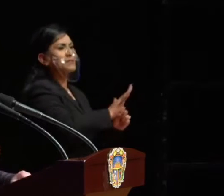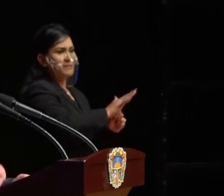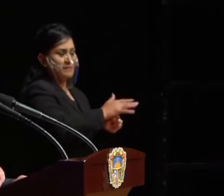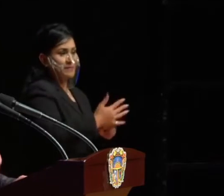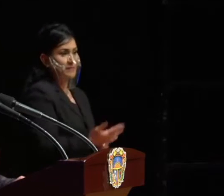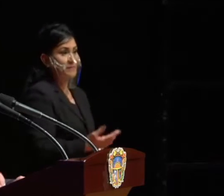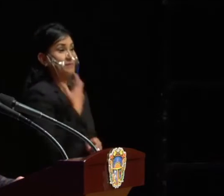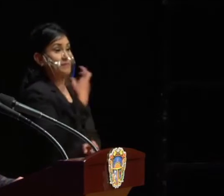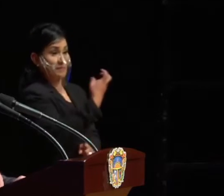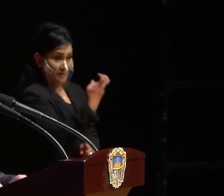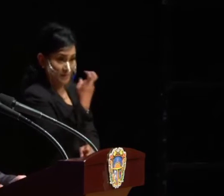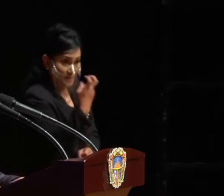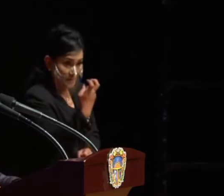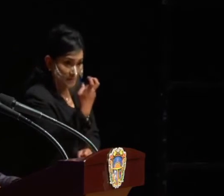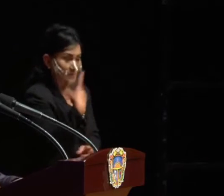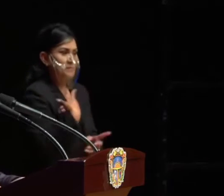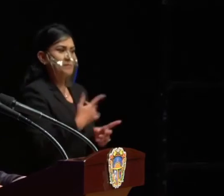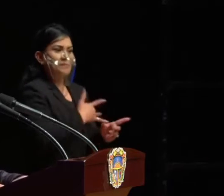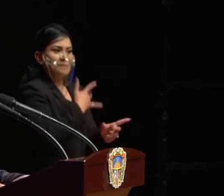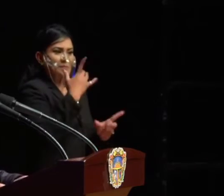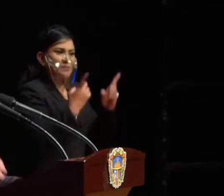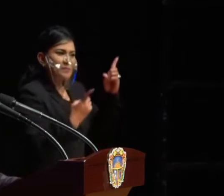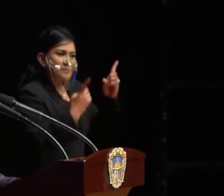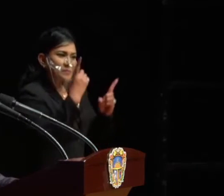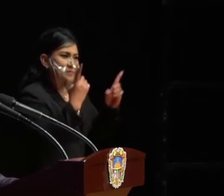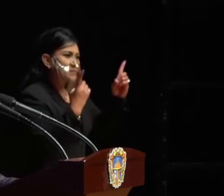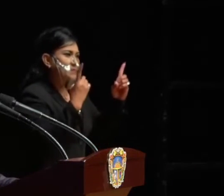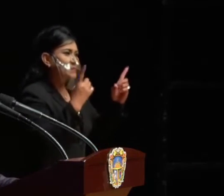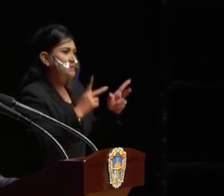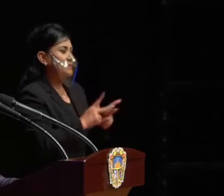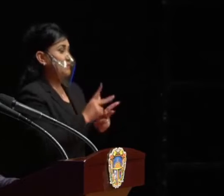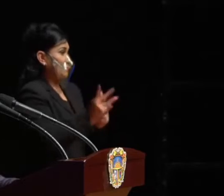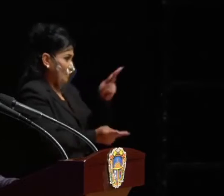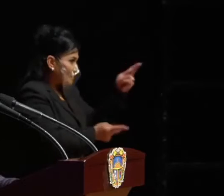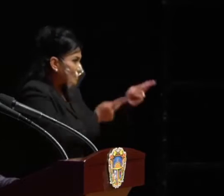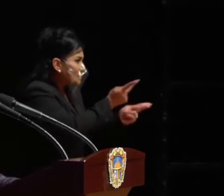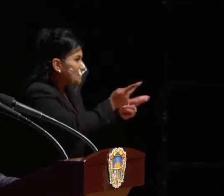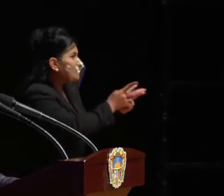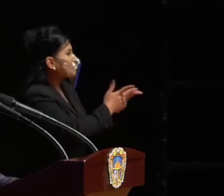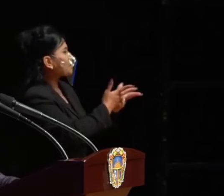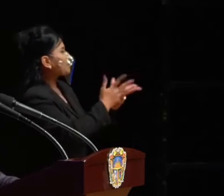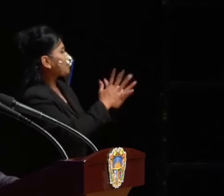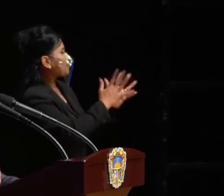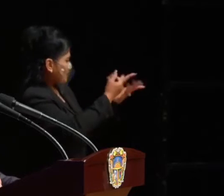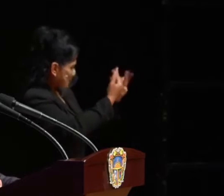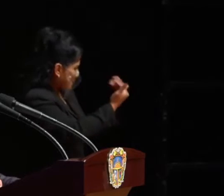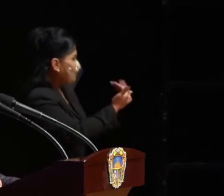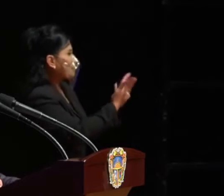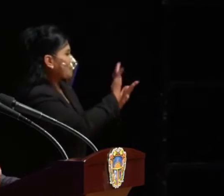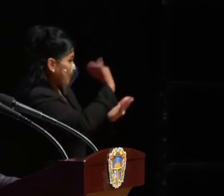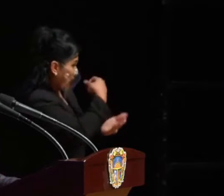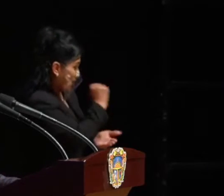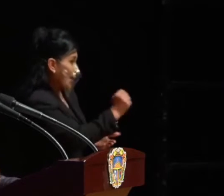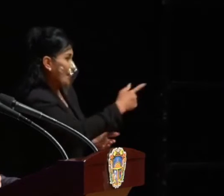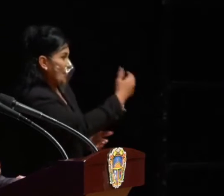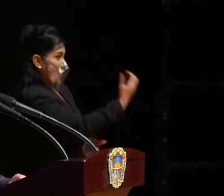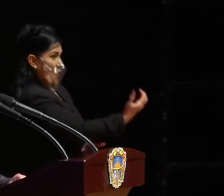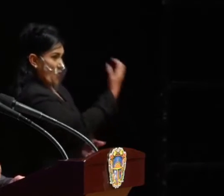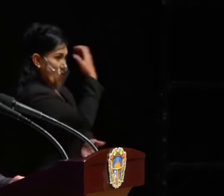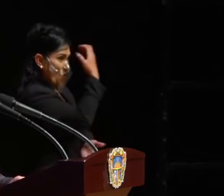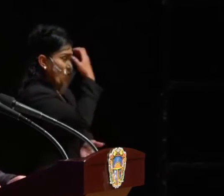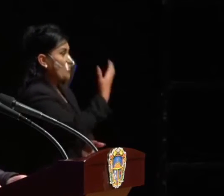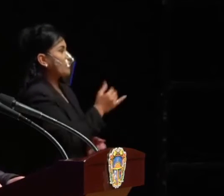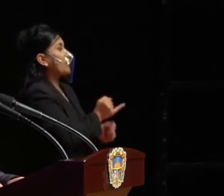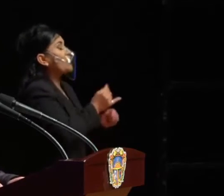Para resolver estas y otras preguntas, nos acercamos a los expertos, a quienes tienen el conocimiento,